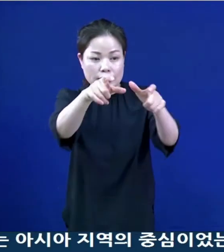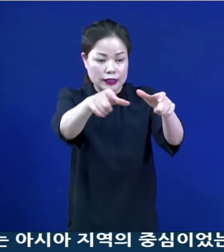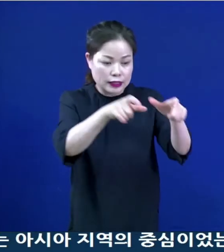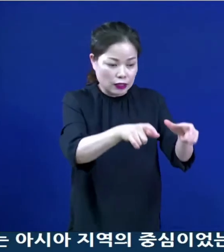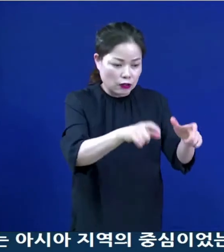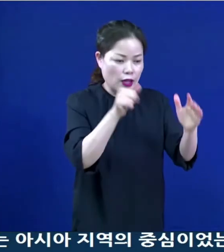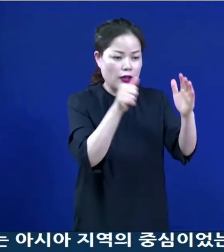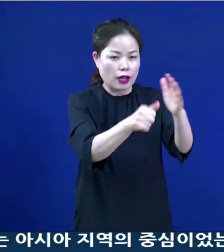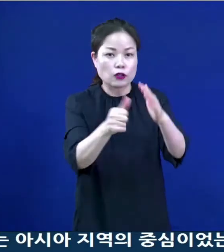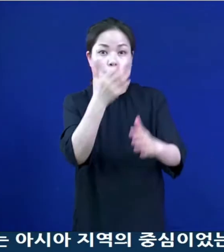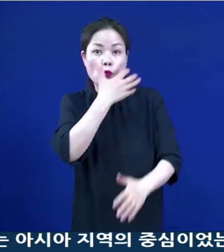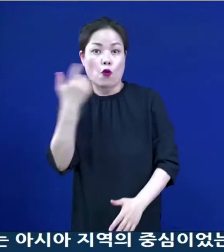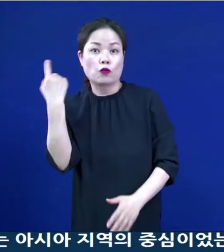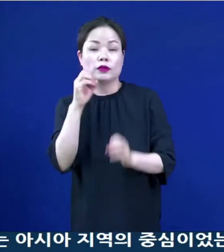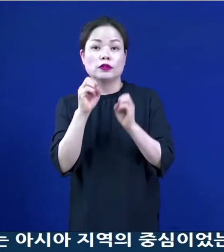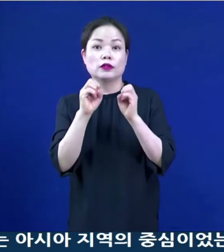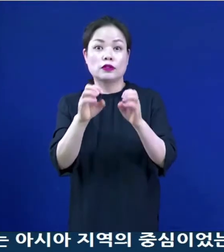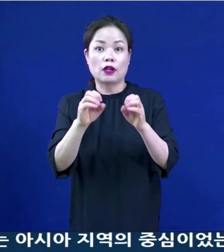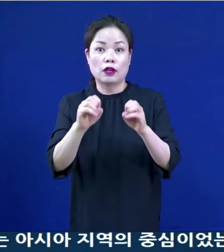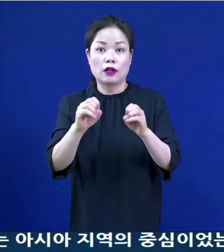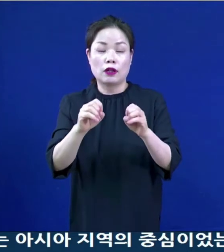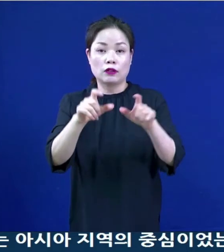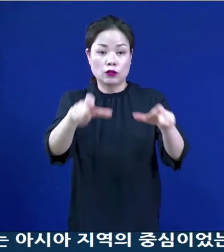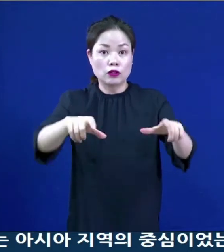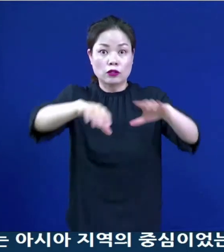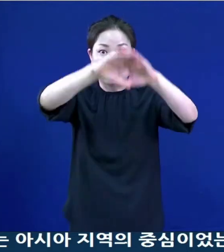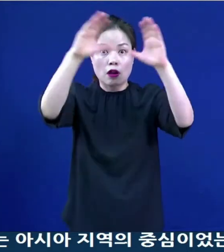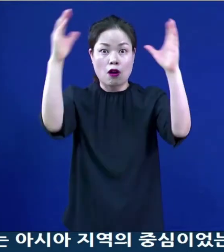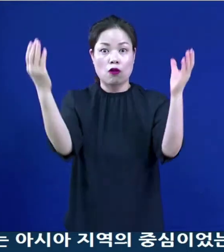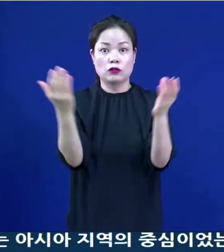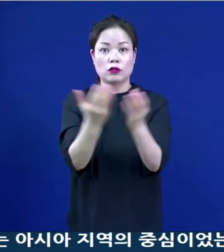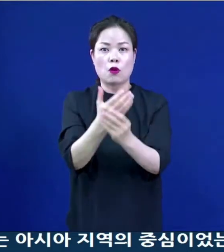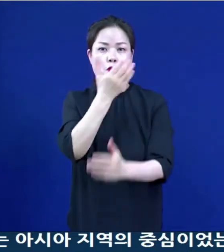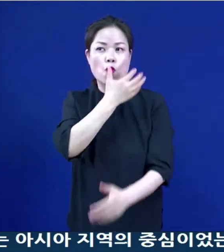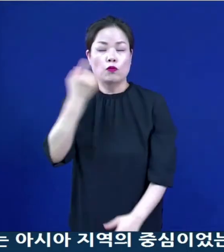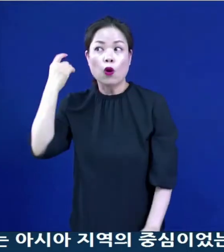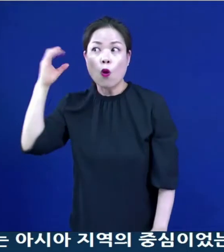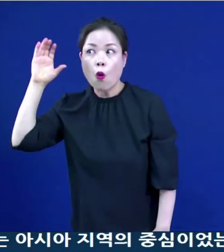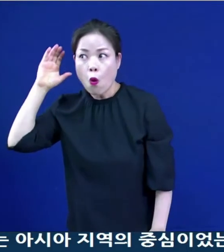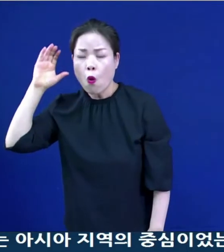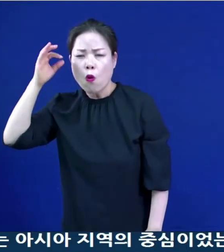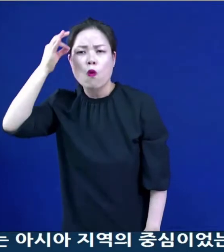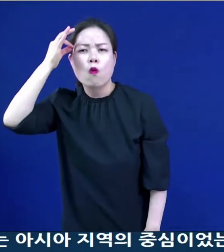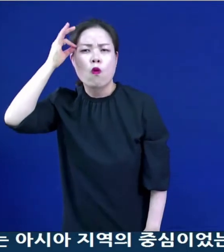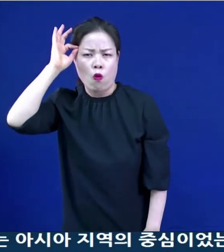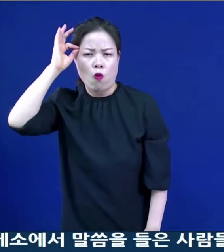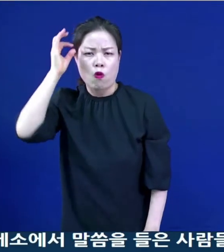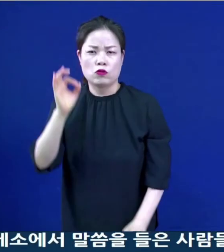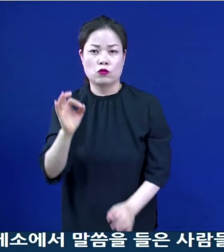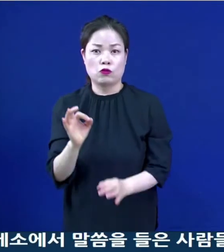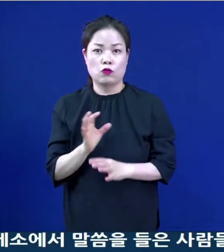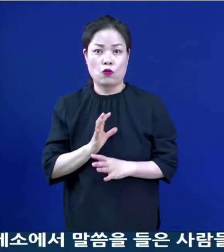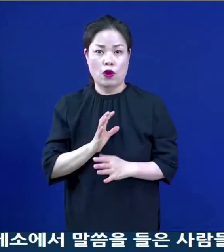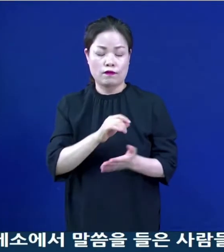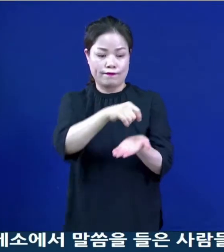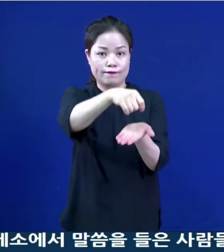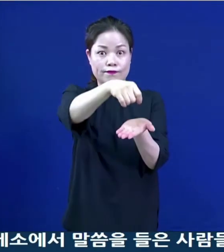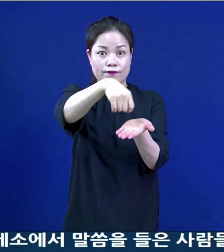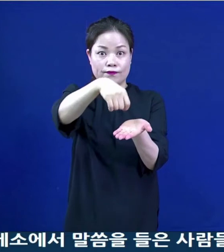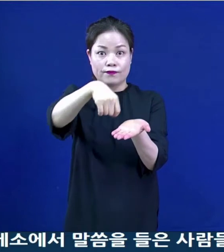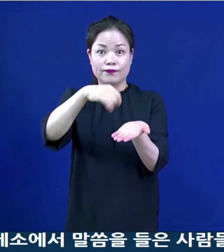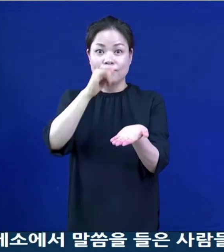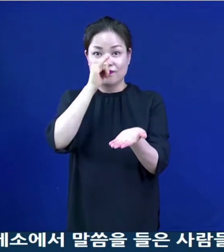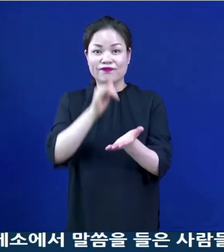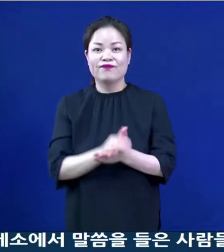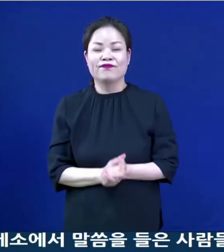거기에 이제 복음을 전하니까 주 전체가 복음화되었다. 이런 이제 놀라운 기록을 하고